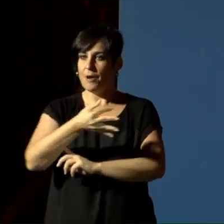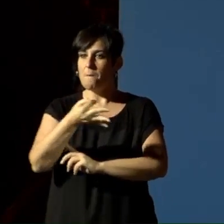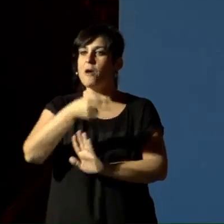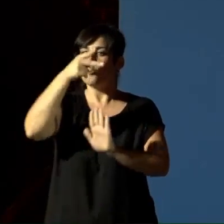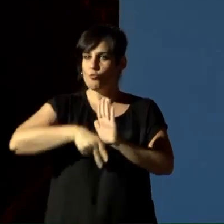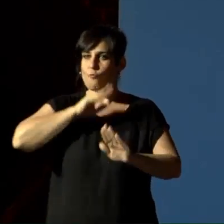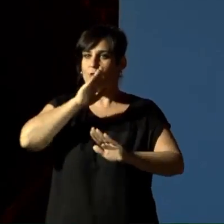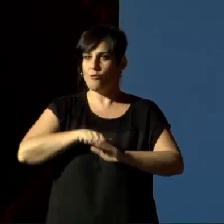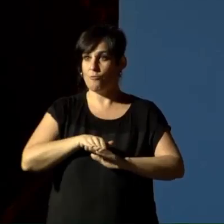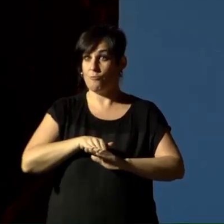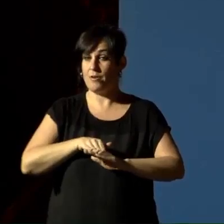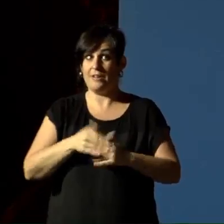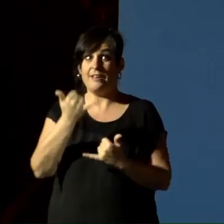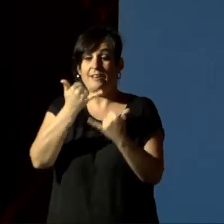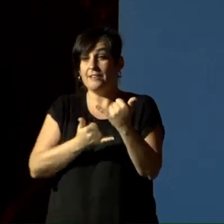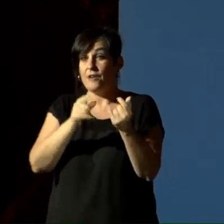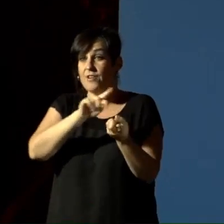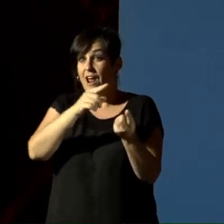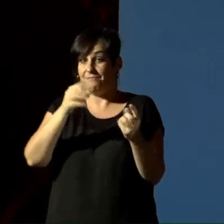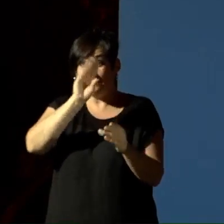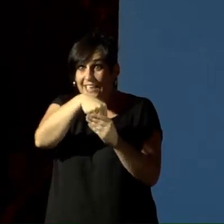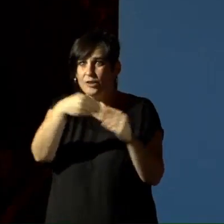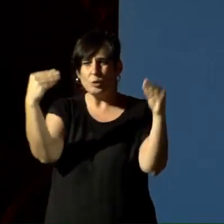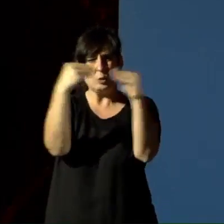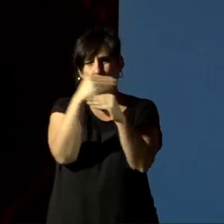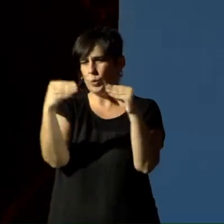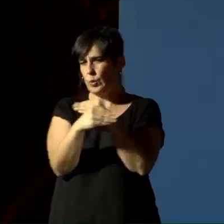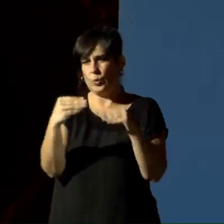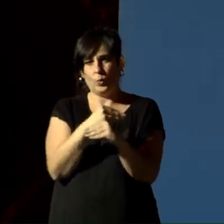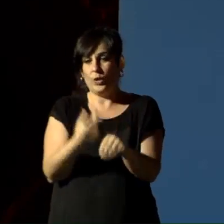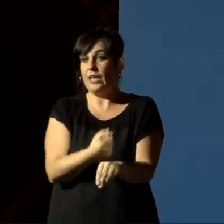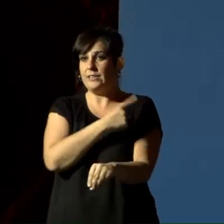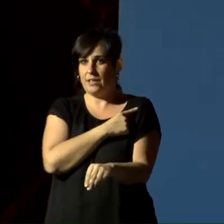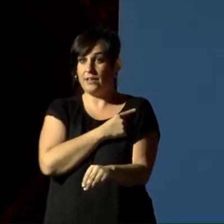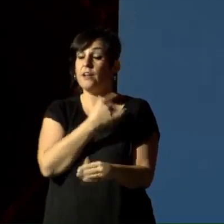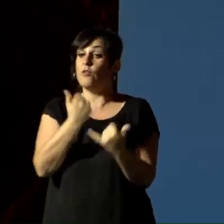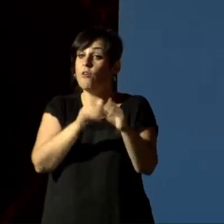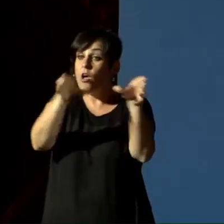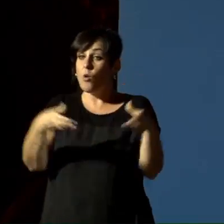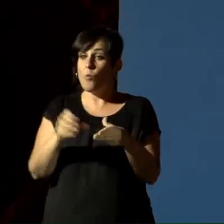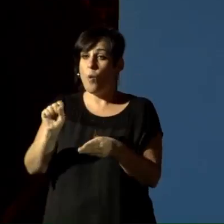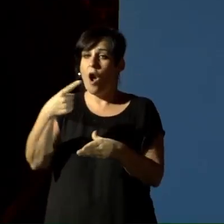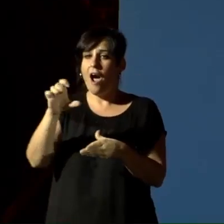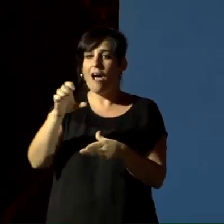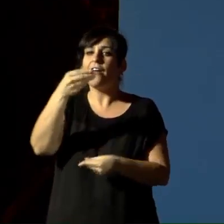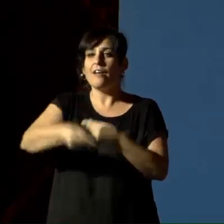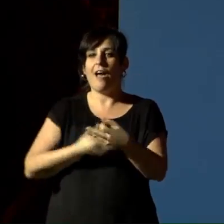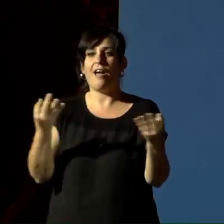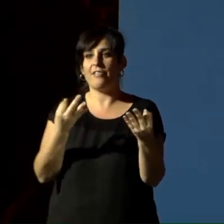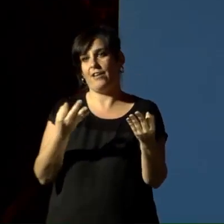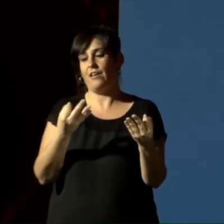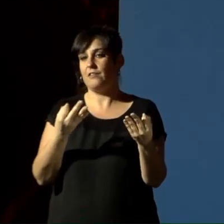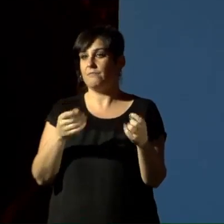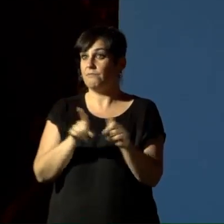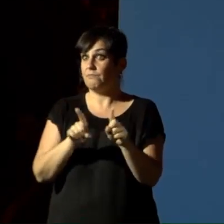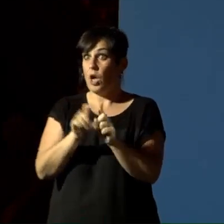e que non daba máis de sí na súa contradición. Vos, en AGE, vos fixestes unha impugnación